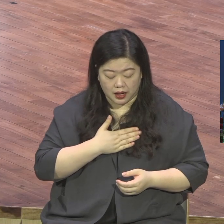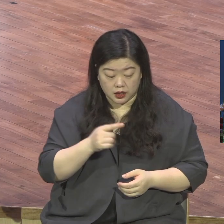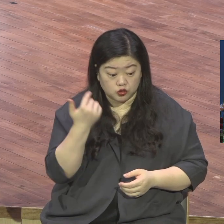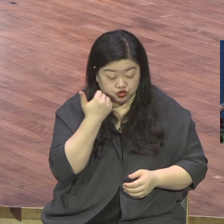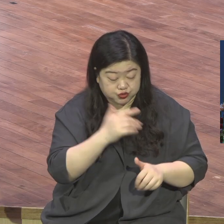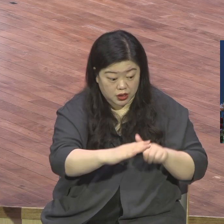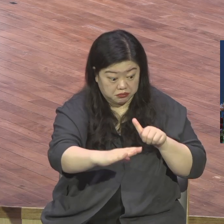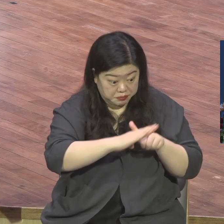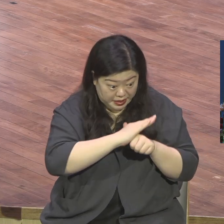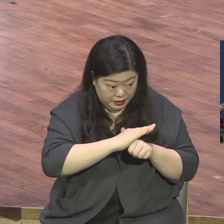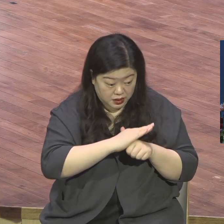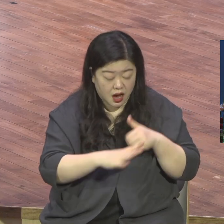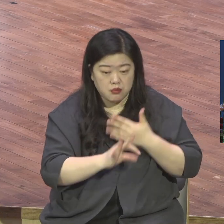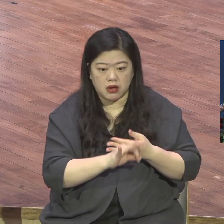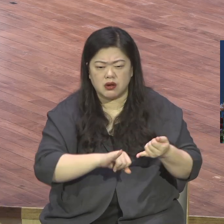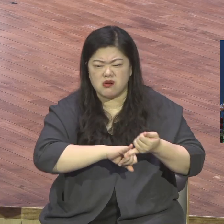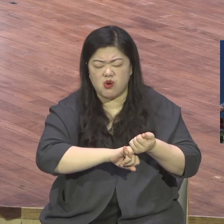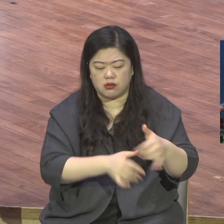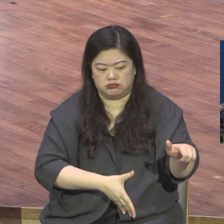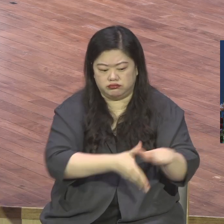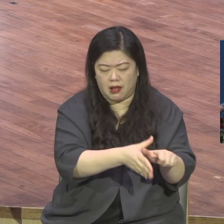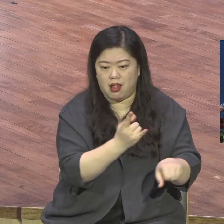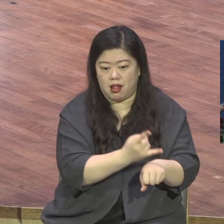뭐냐? 선으로 악을 이기라.